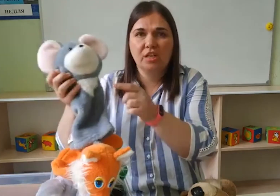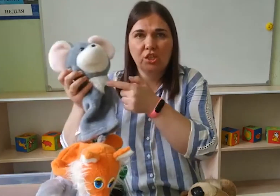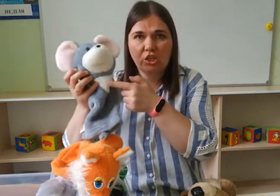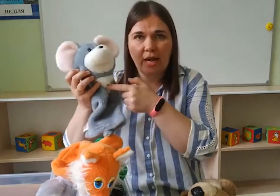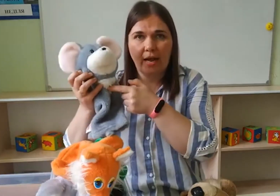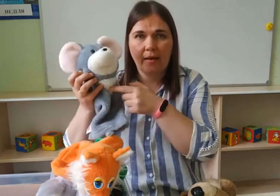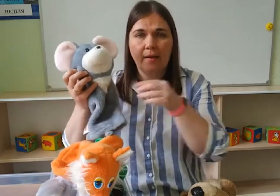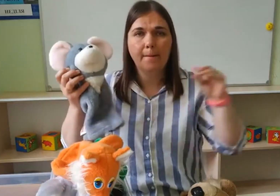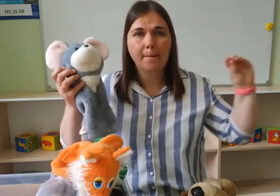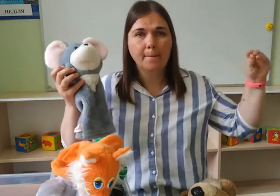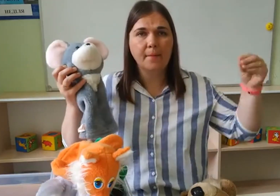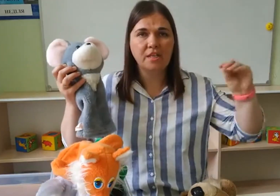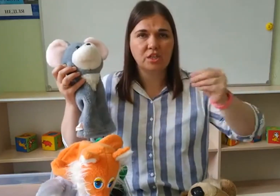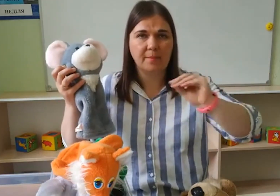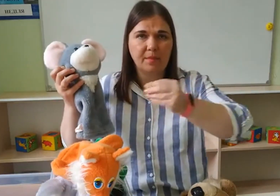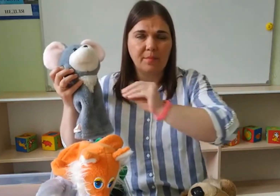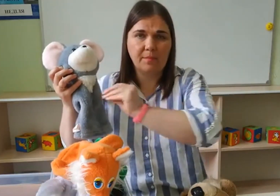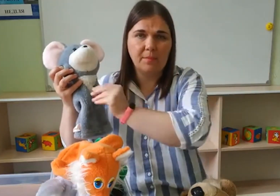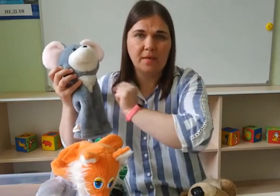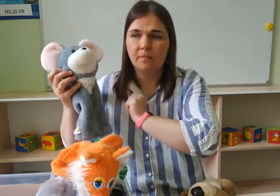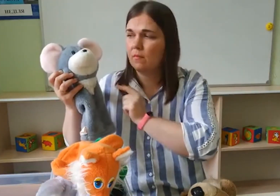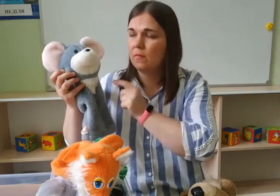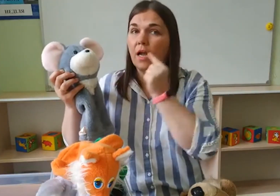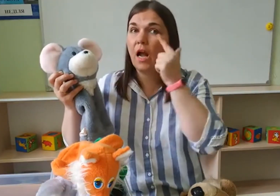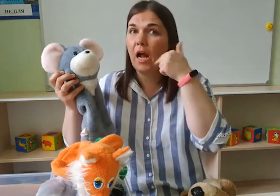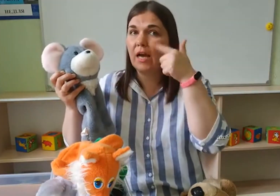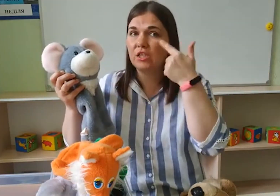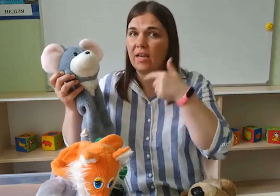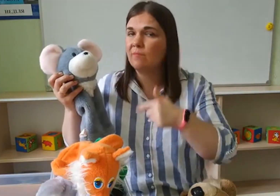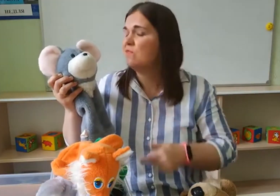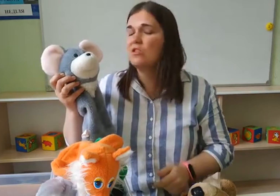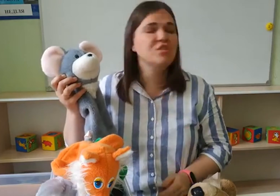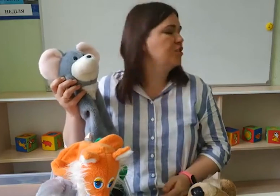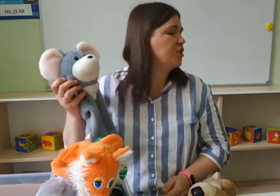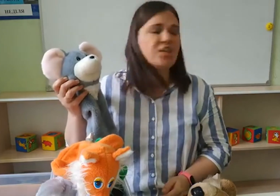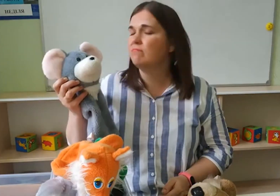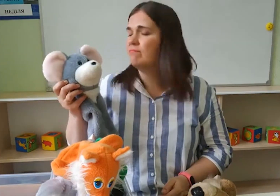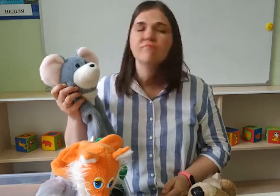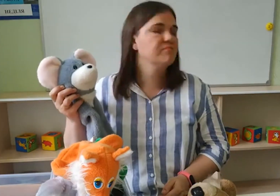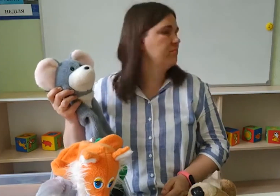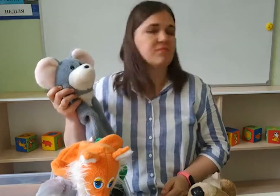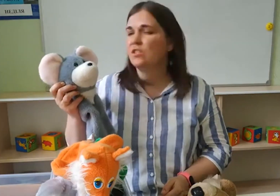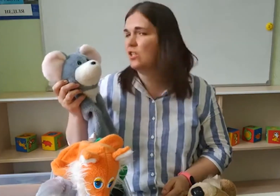Миша, Миша, пі-пі-пі-пі, каже, ні, ні.